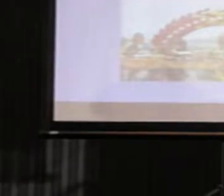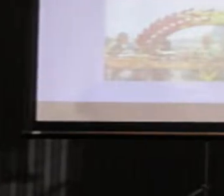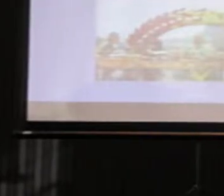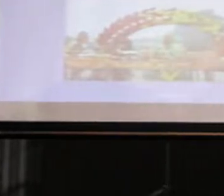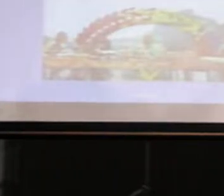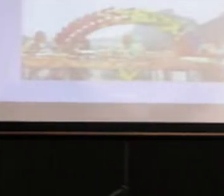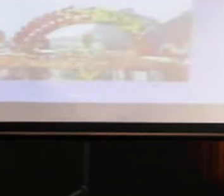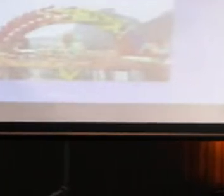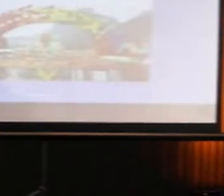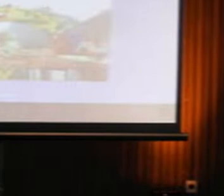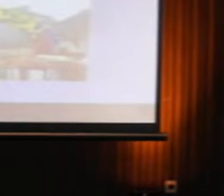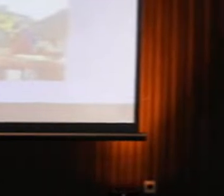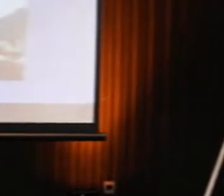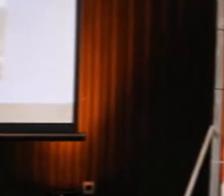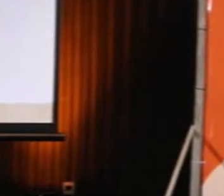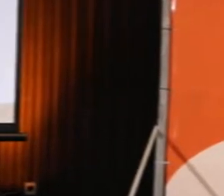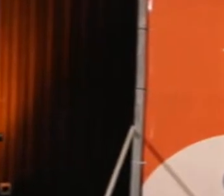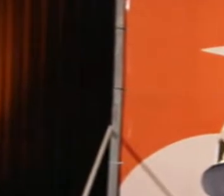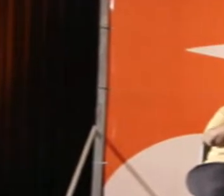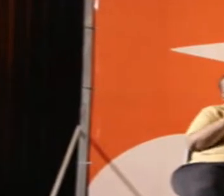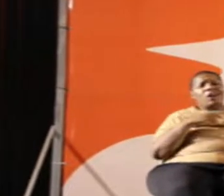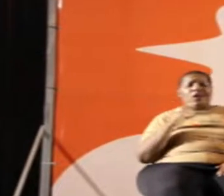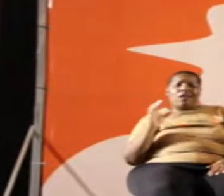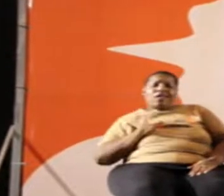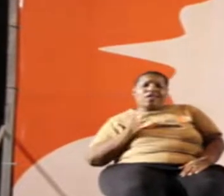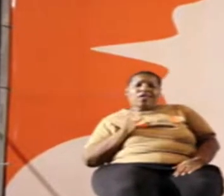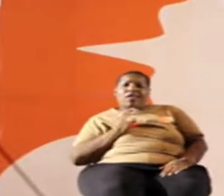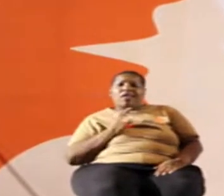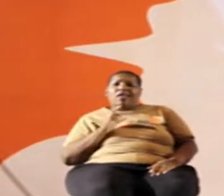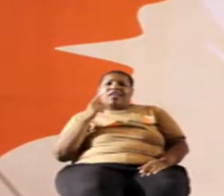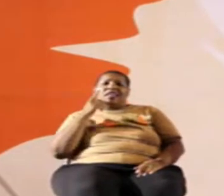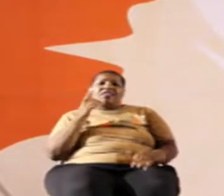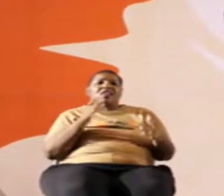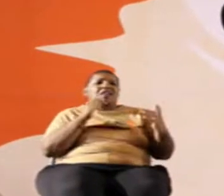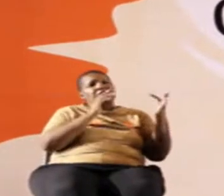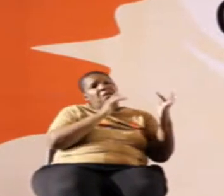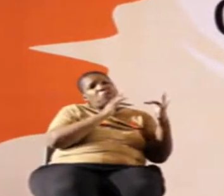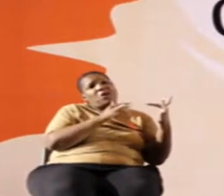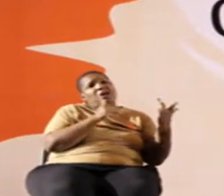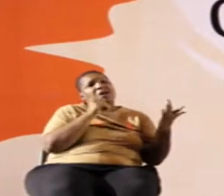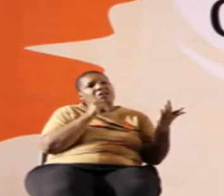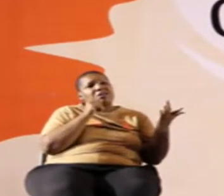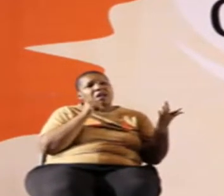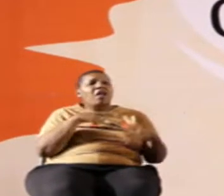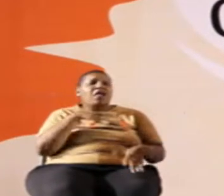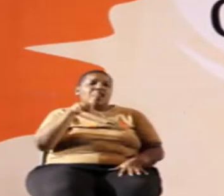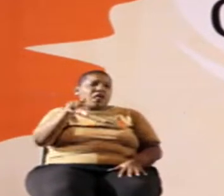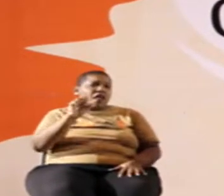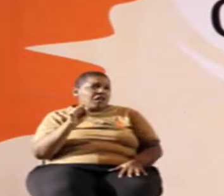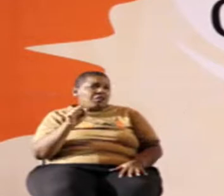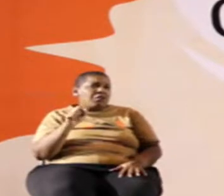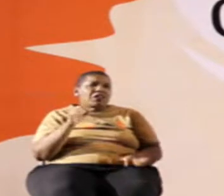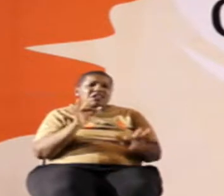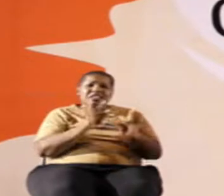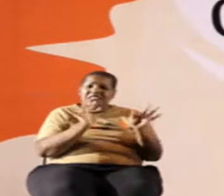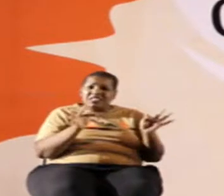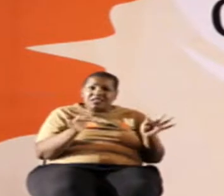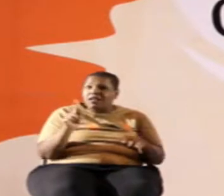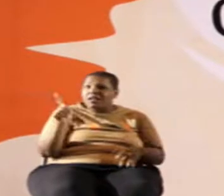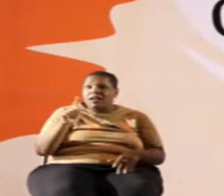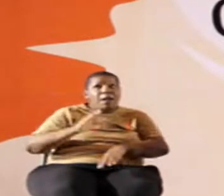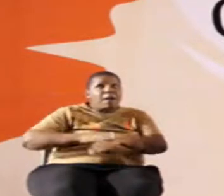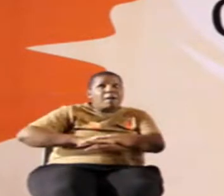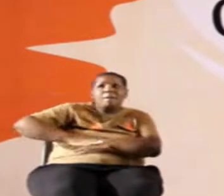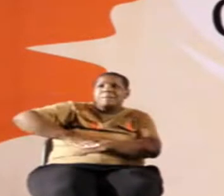uma menininha lá de Caxias. Que agora ficou rica, que tem uma mulher, que é lésbica, que é não sei o quê. É